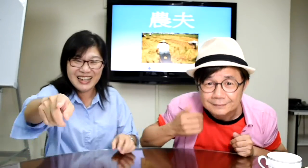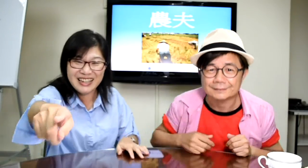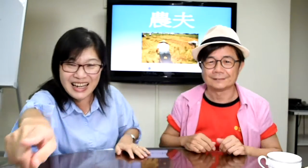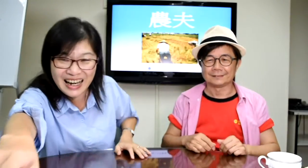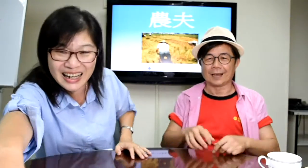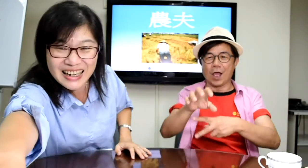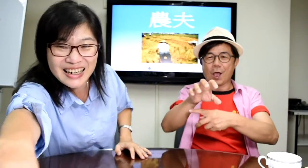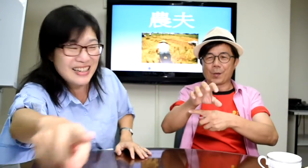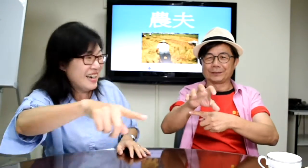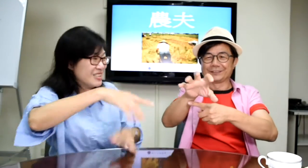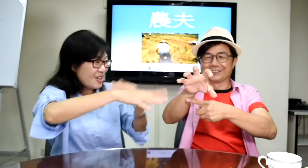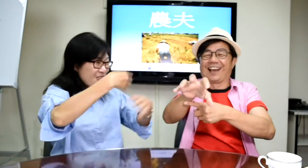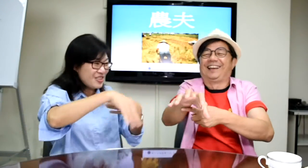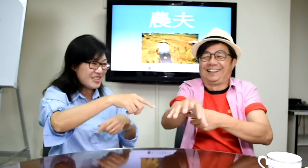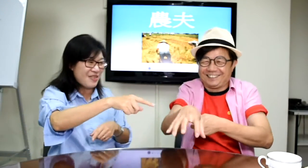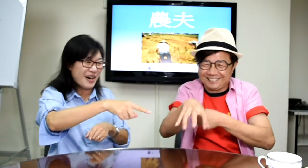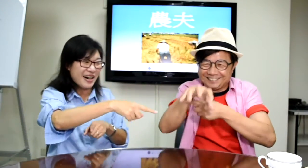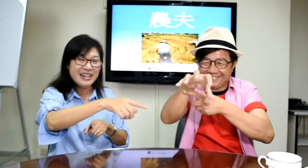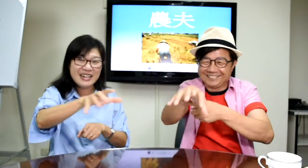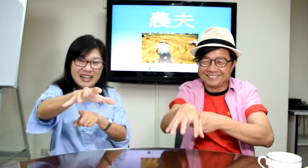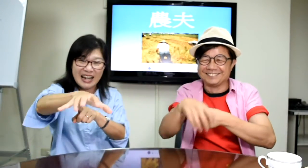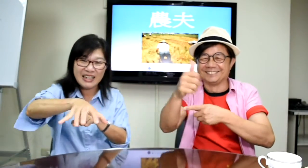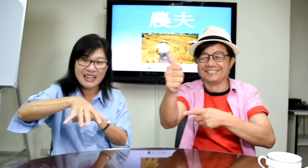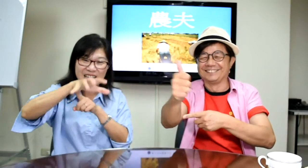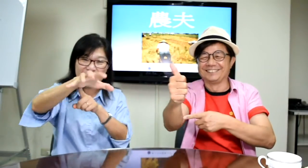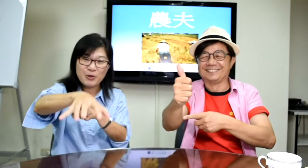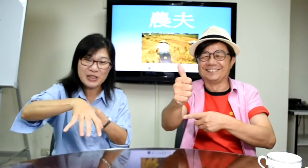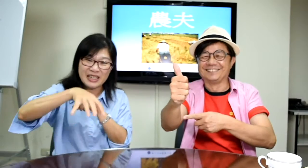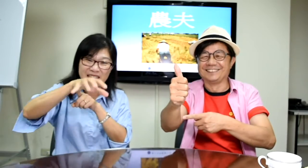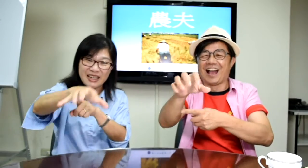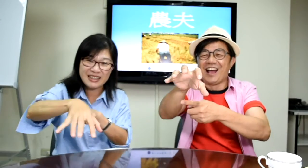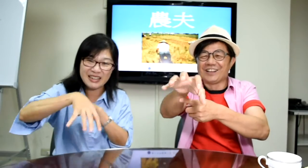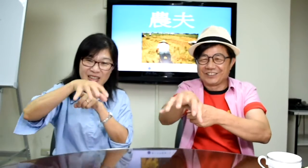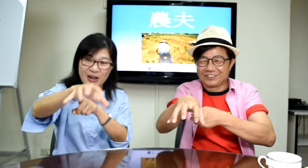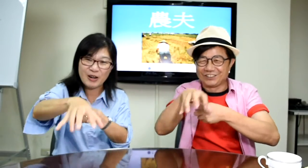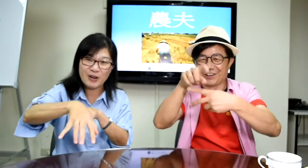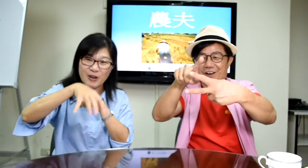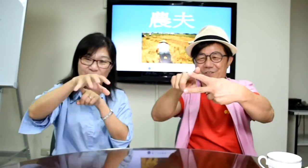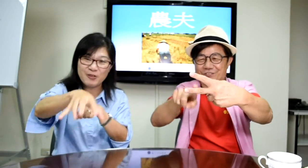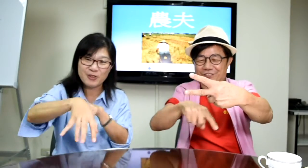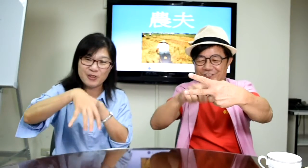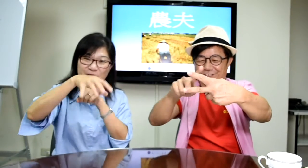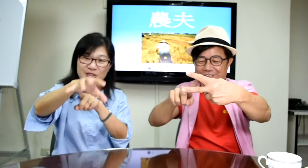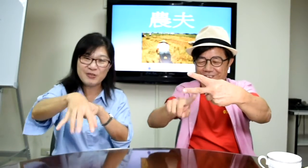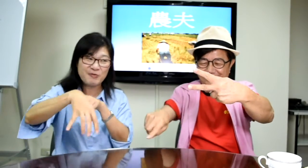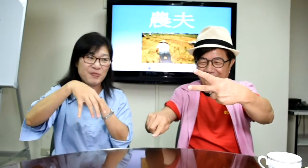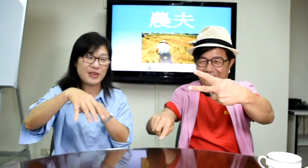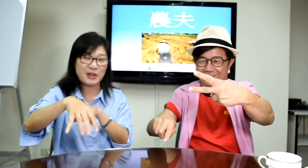Lina， 你手语是什么？来，耕田的农夫，农